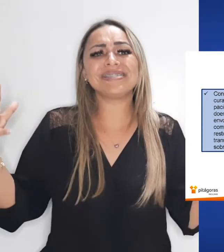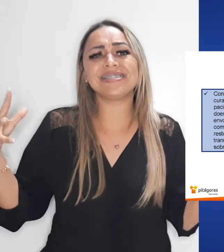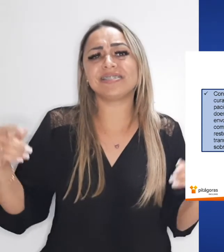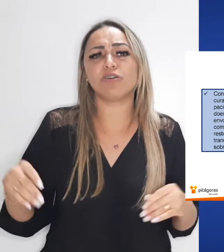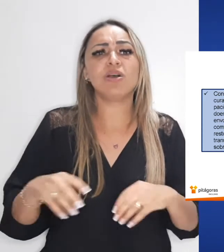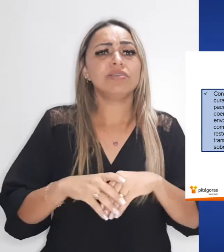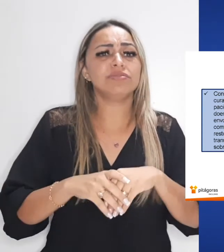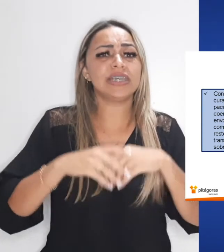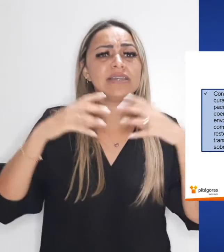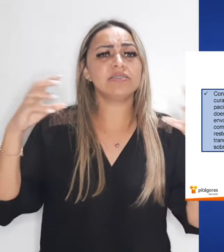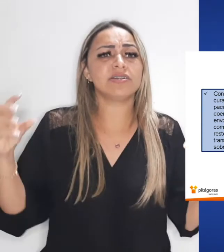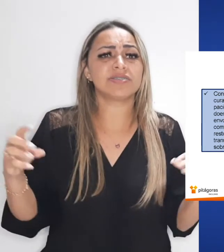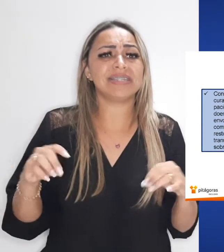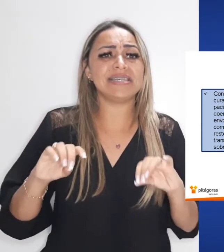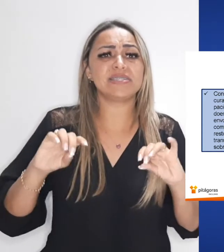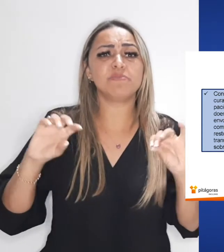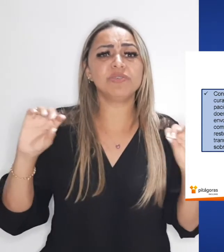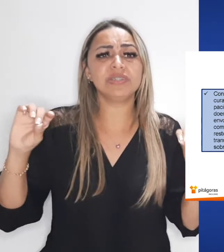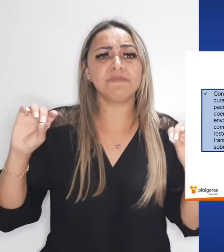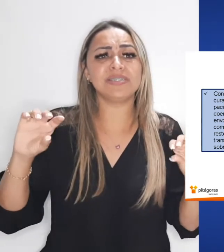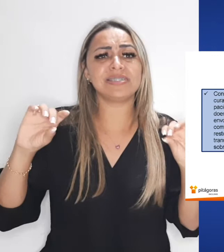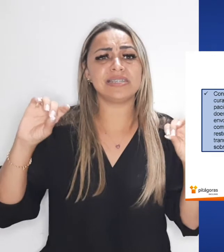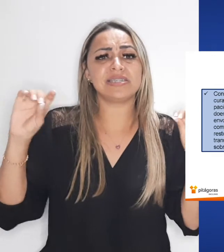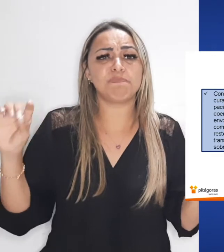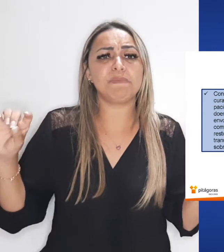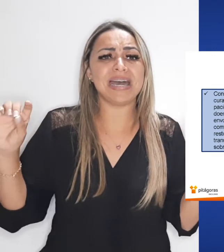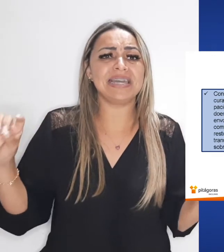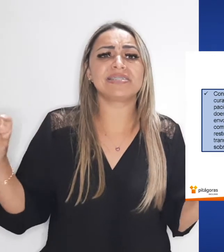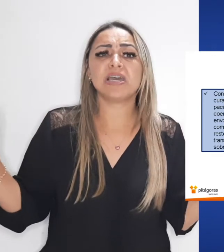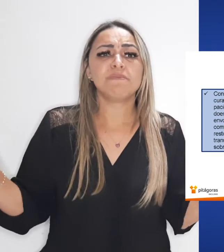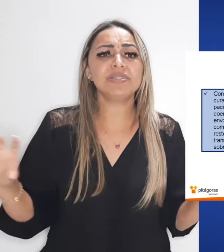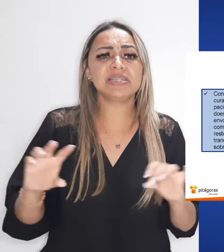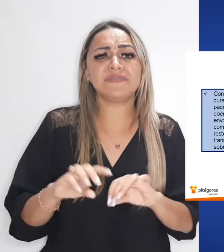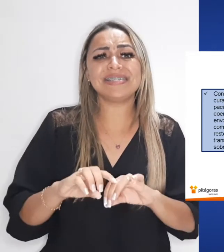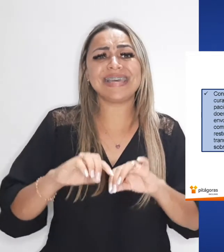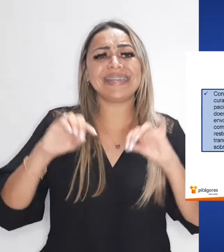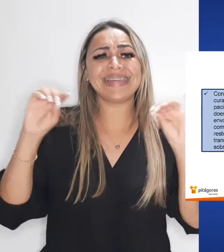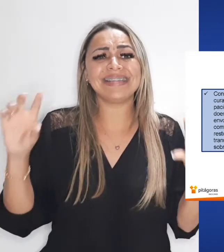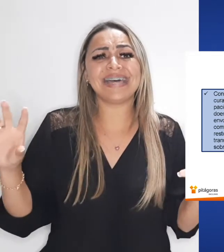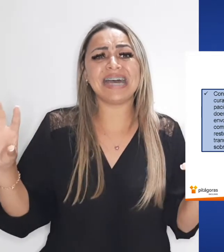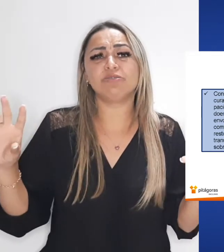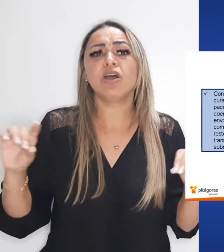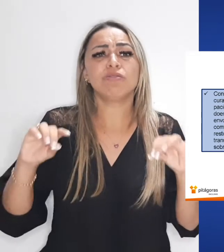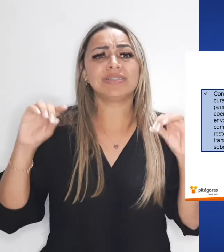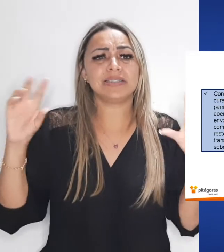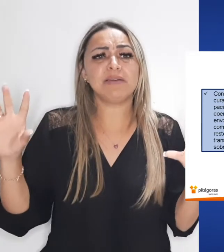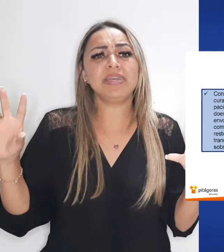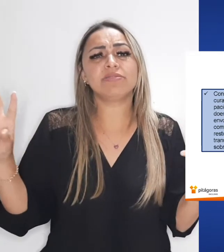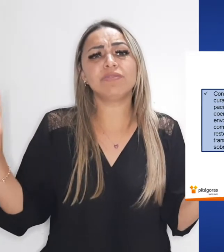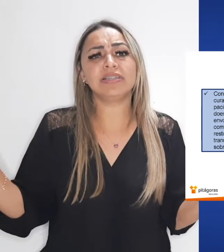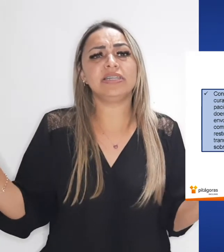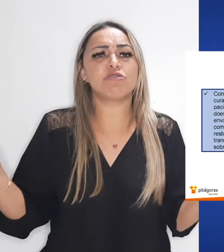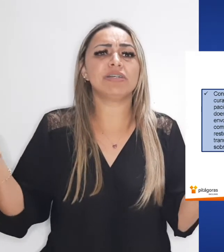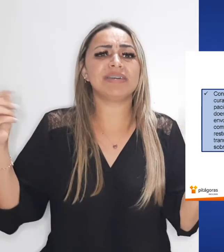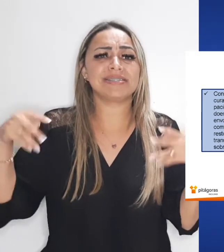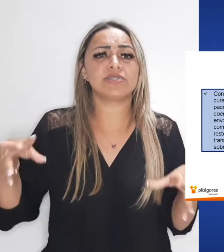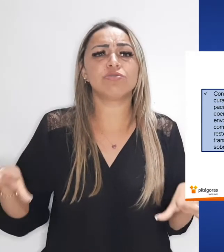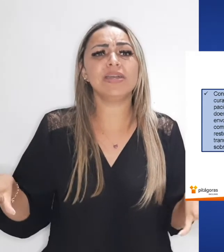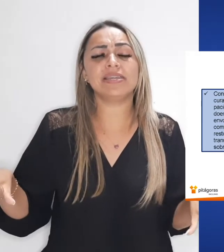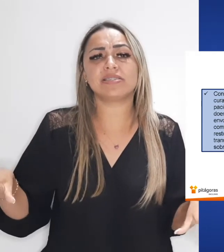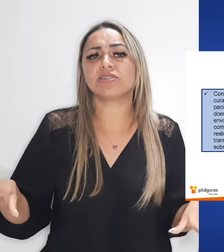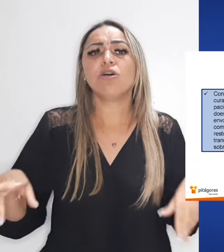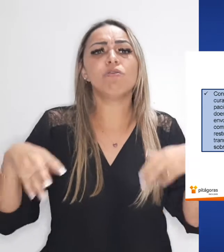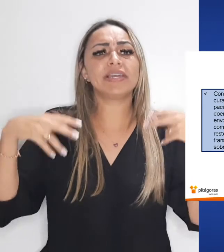não precisão no diagnóstico das imunodeficiências primárias, muitas vezes é retardado o tratamento clínico quanto a